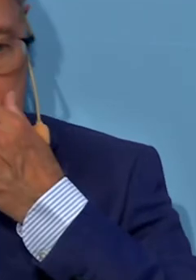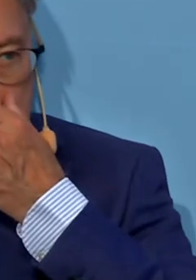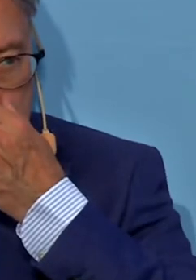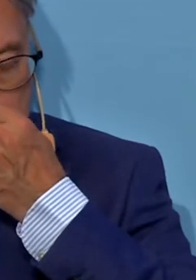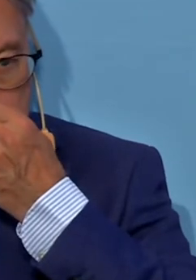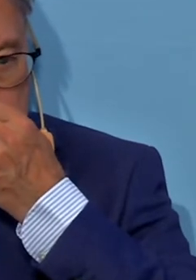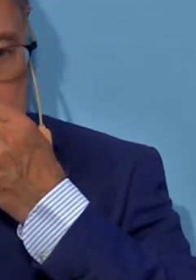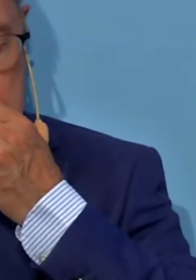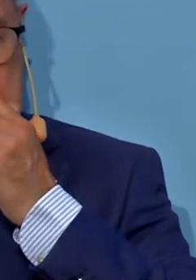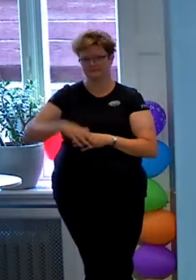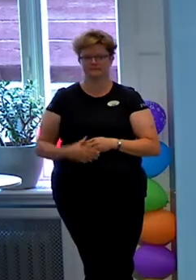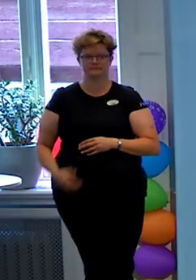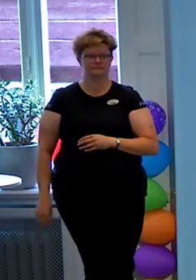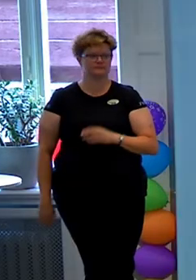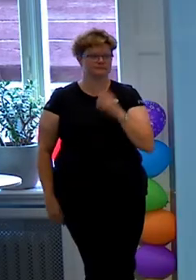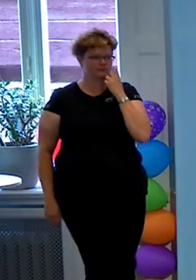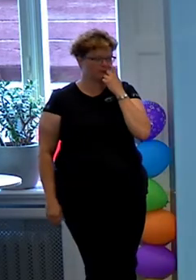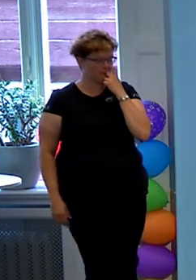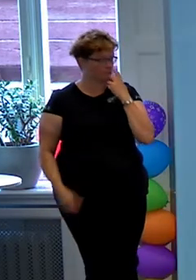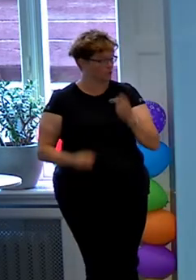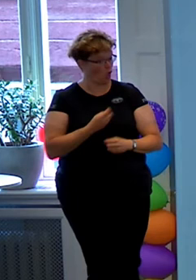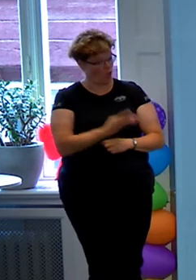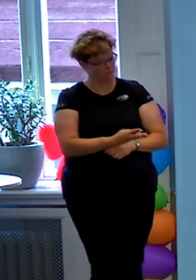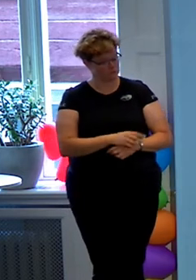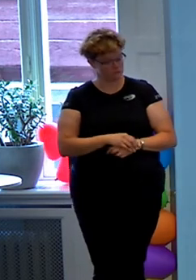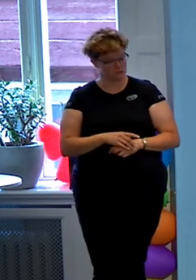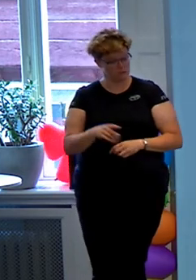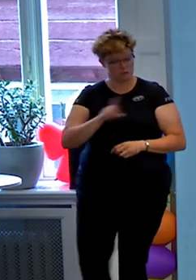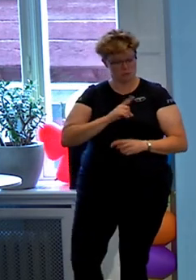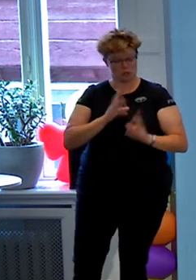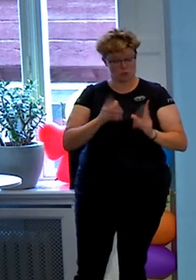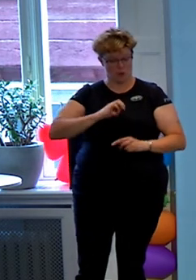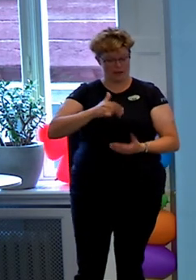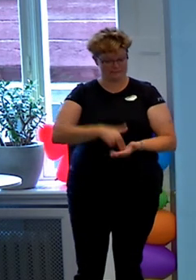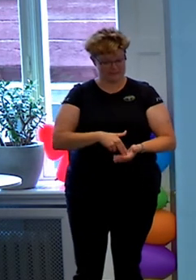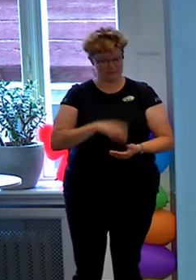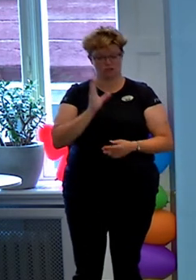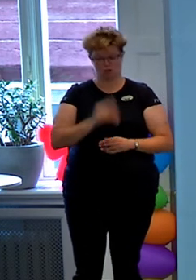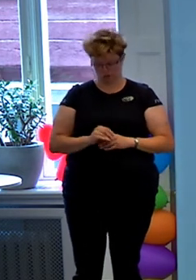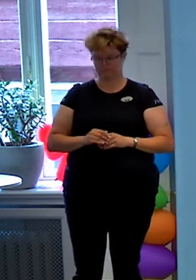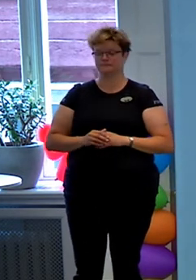sig till Berlin. Ja, men i övrigt så är vi väldigt självständiga. Ja.